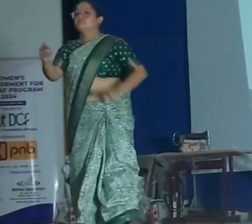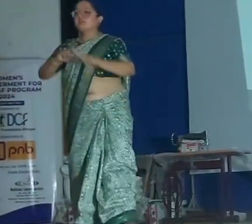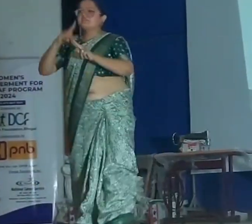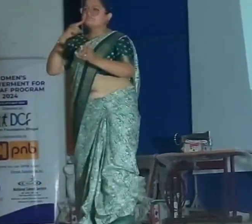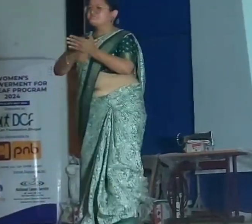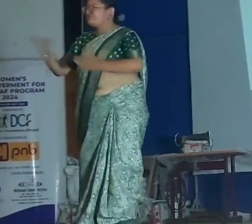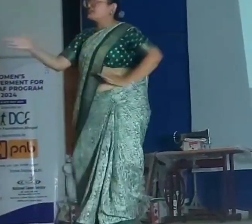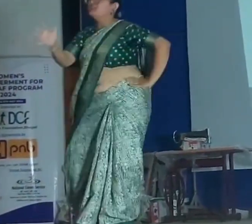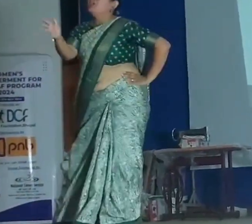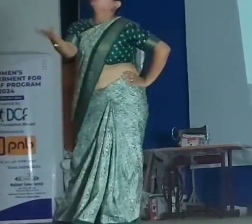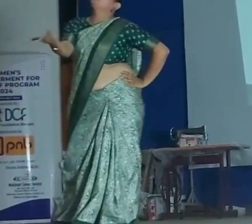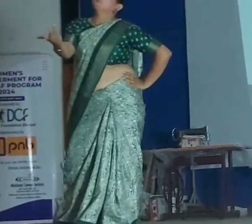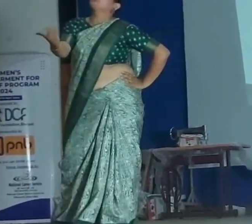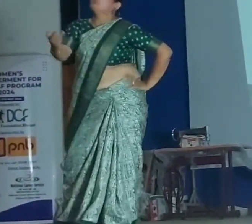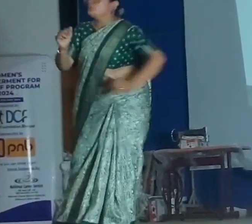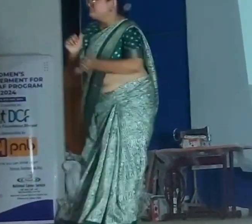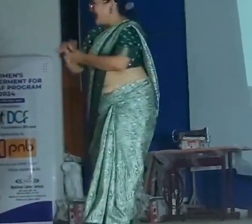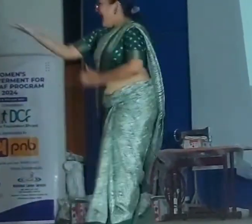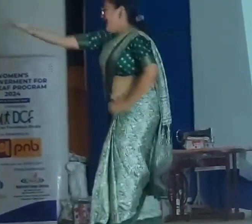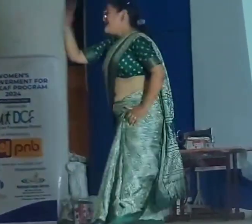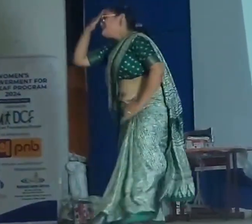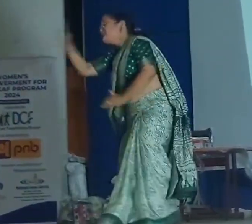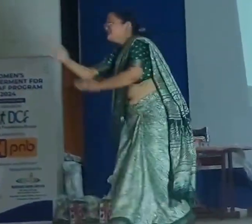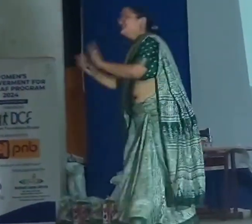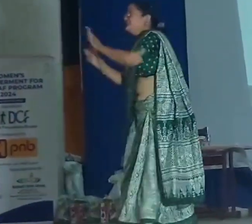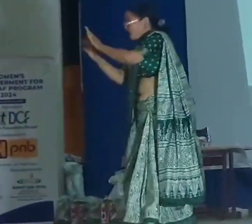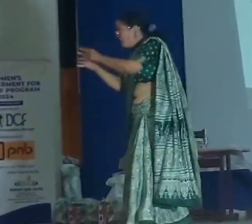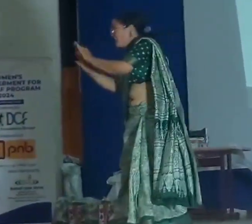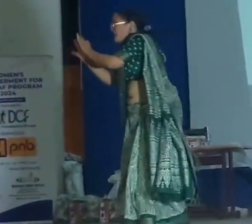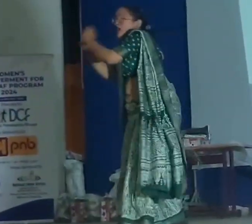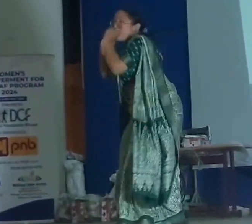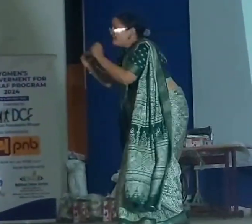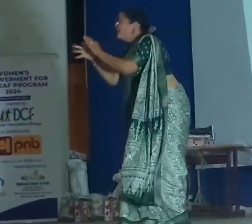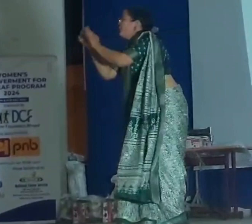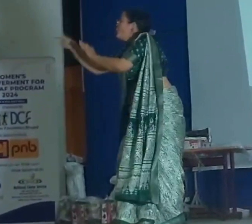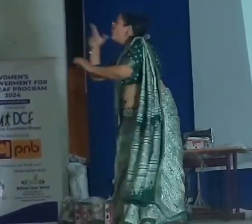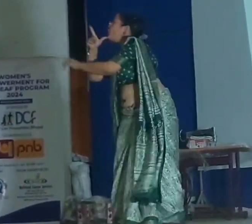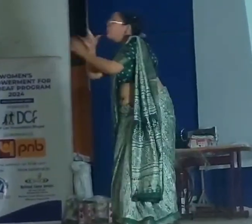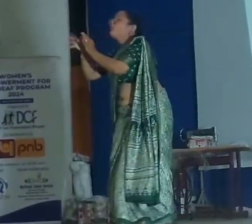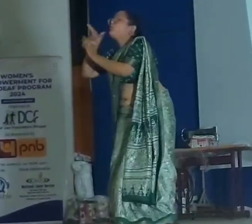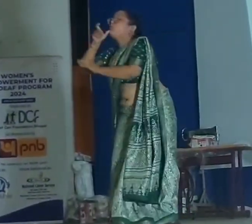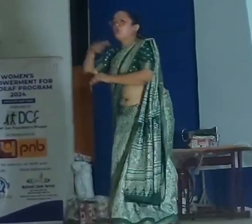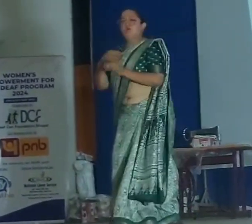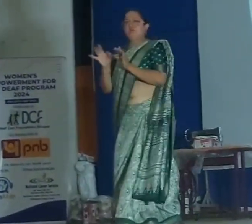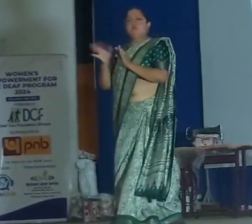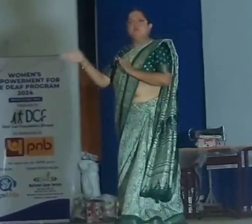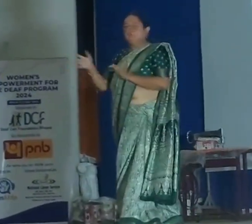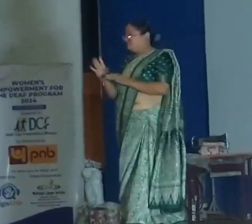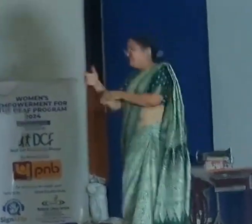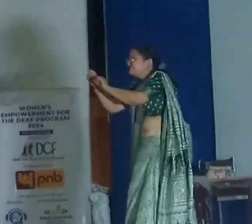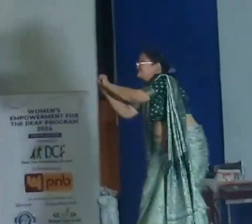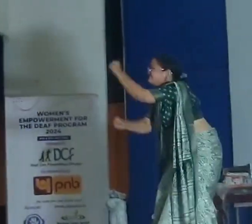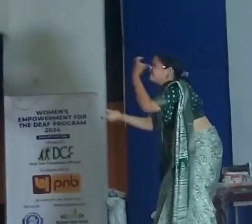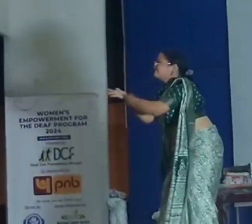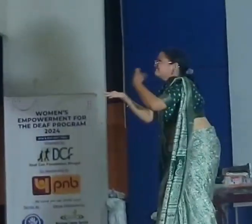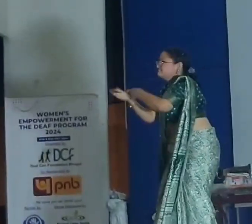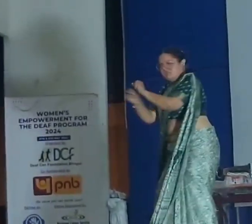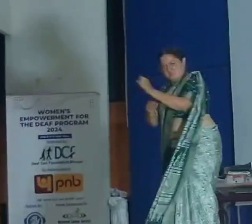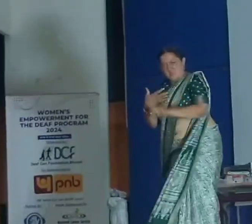मैं वहाँ पे जाके मैंने अपनी डिमांड रखी, मैंने कहा आप इसकी एफ आई क्यों दर्ज नहीं करे, उन्होंने बोला अरे यार ऐसे थोड़ी होता, वो कह रहे आपके साथ इंटरप्रेटर कौन है, वो कह रहे इंटरप्रेटर के